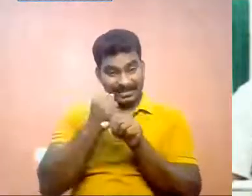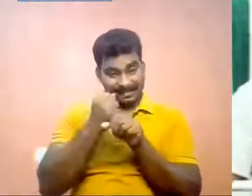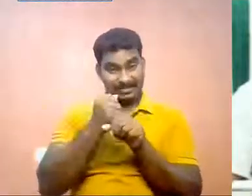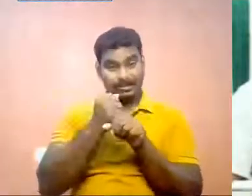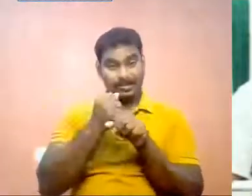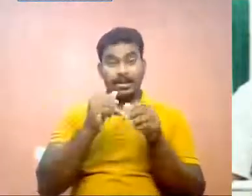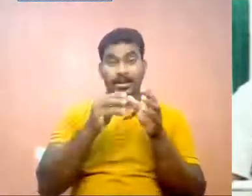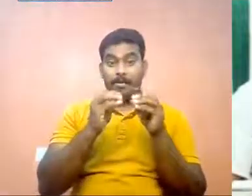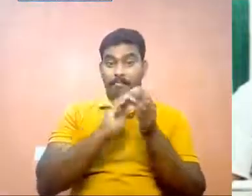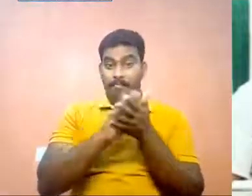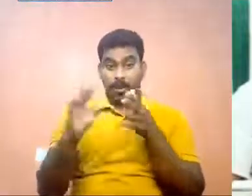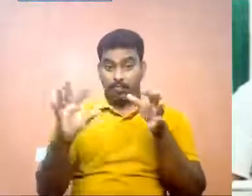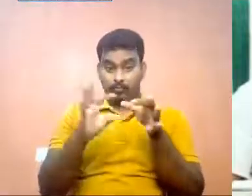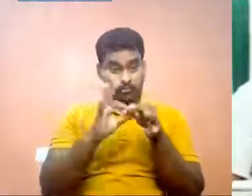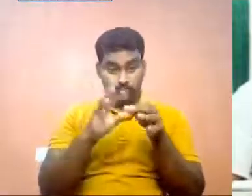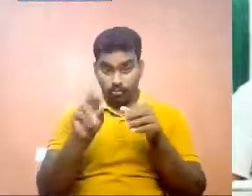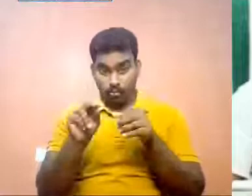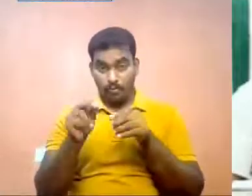ഇടപാട് സ്ഥാപനങ്ങൾ,